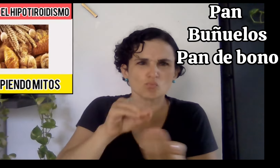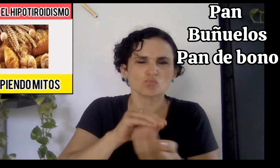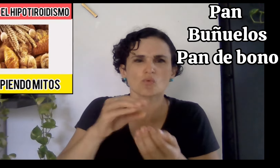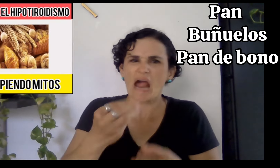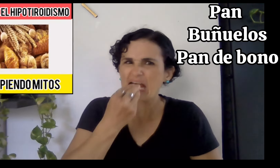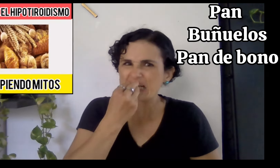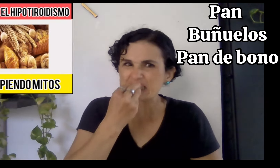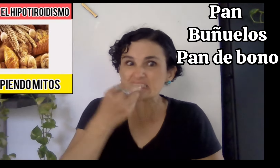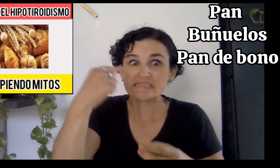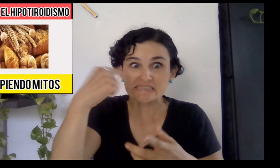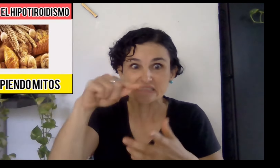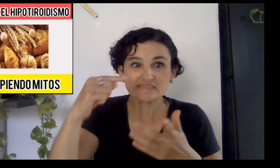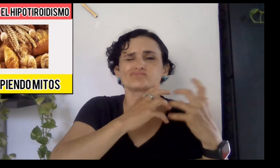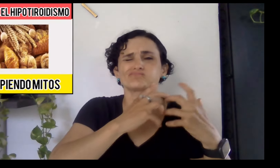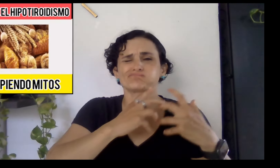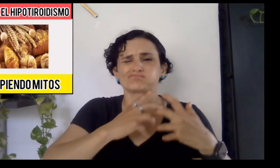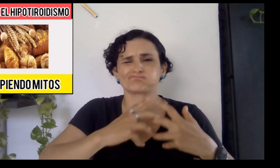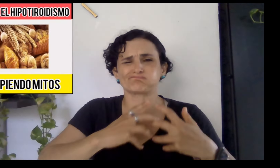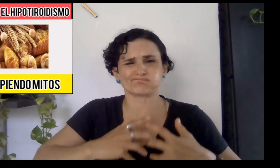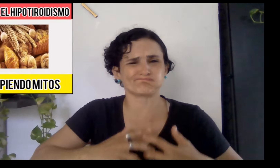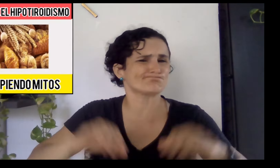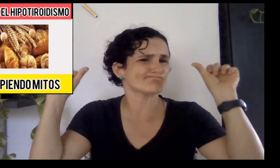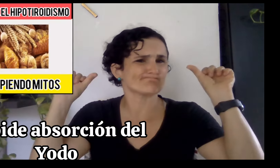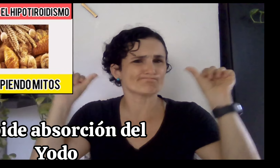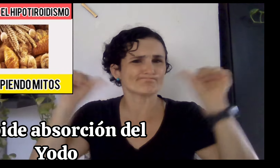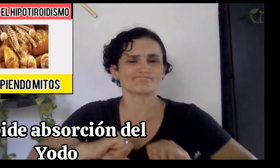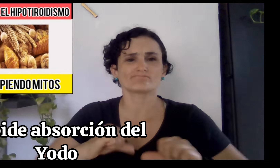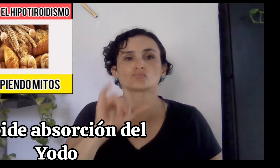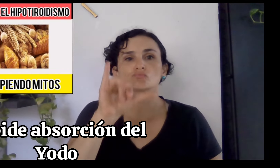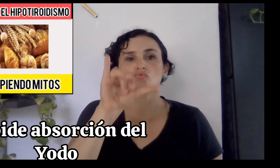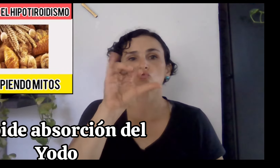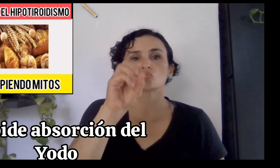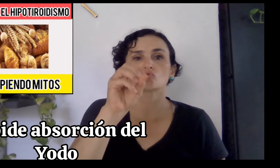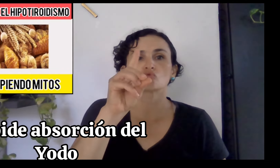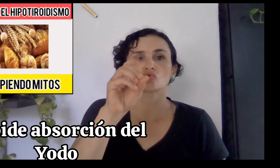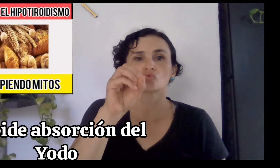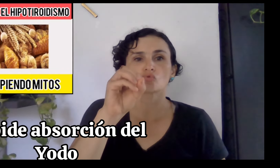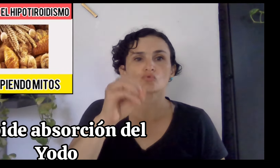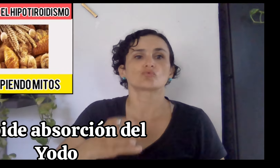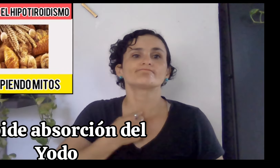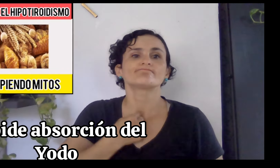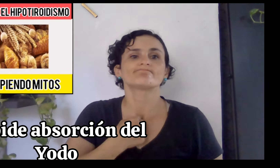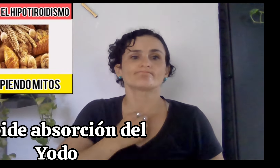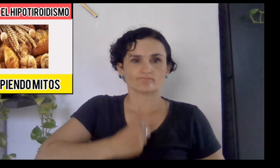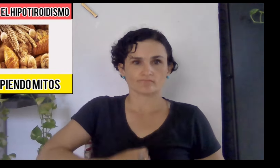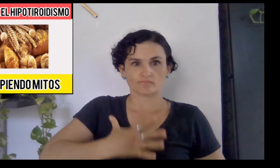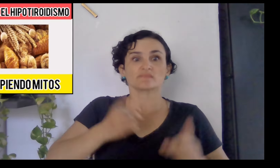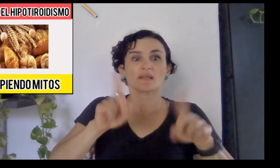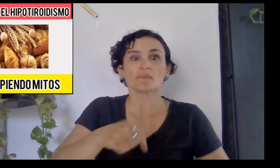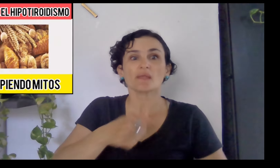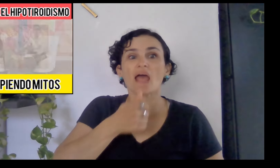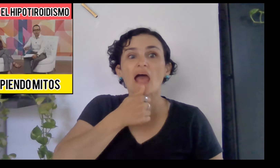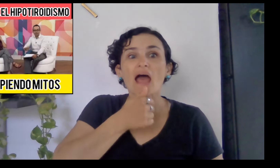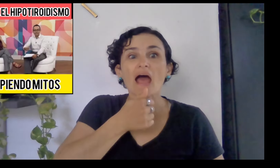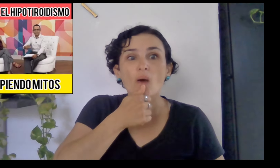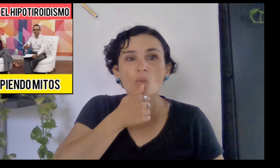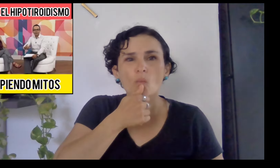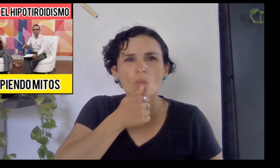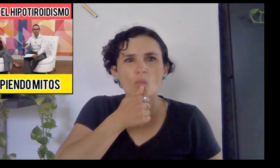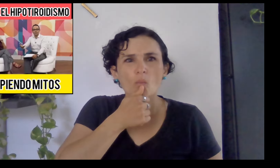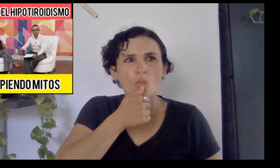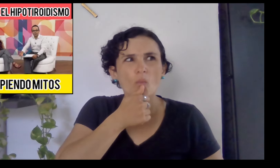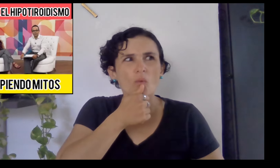adecuada del yodo, que es el nutriente de la tiroides. También se dice que consumir agua potable, es decir, porque es muy rica en flúor y